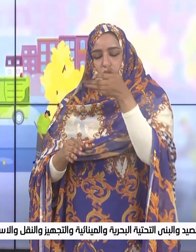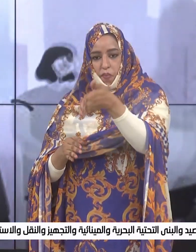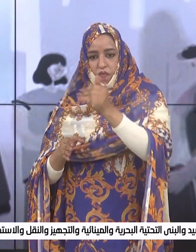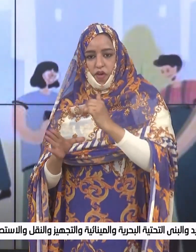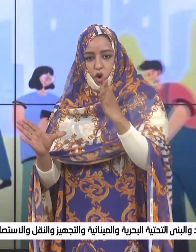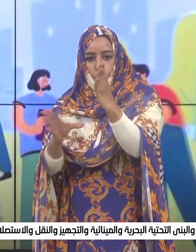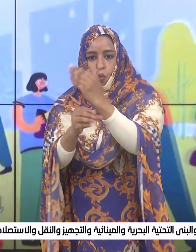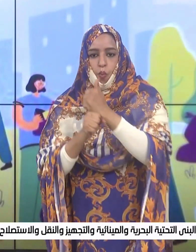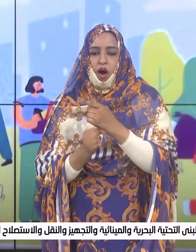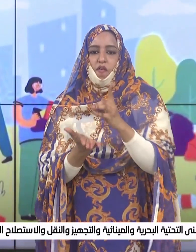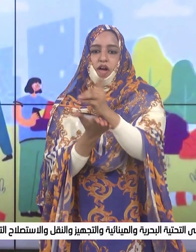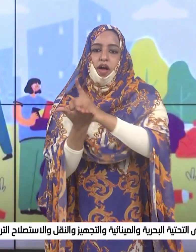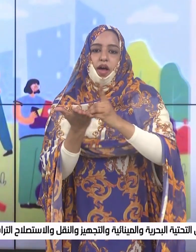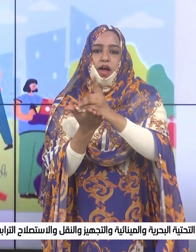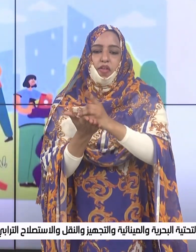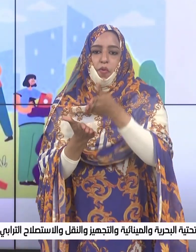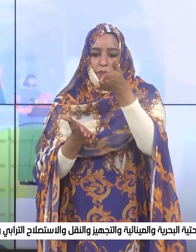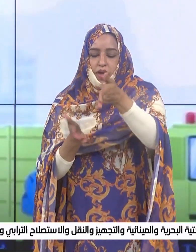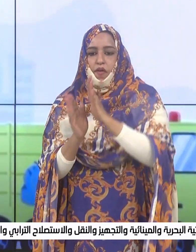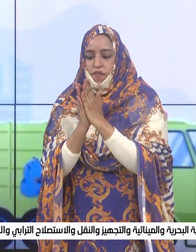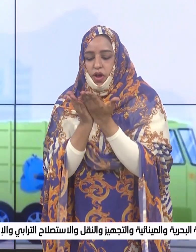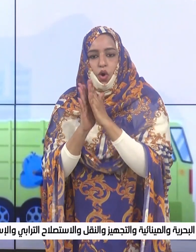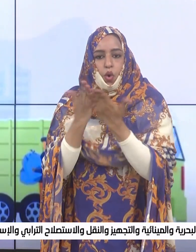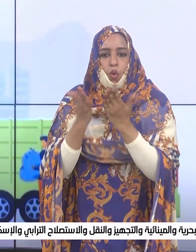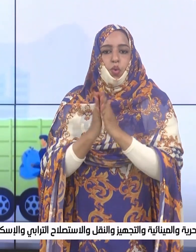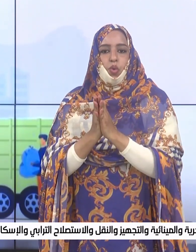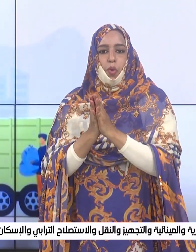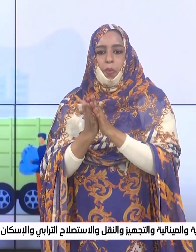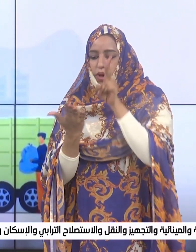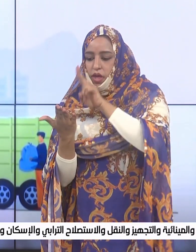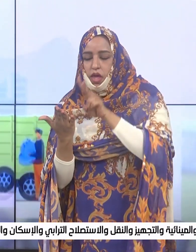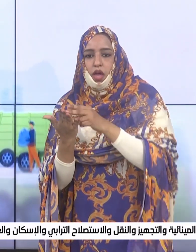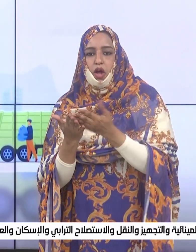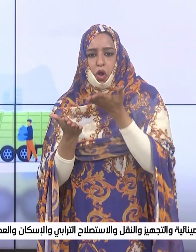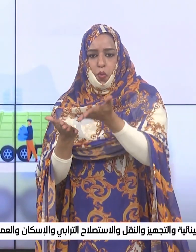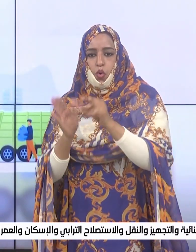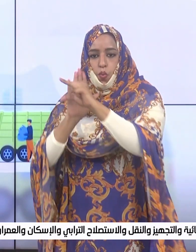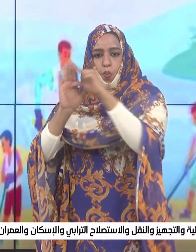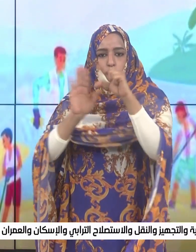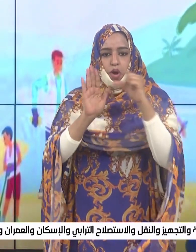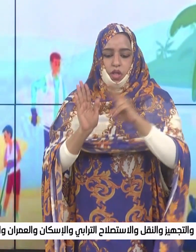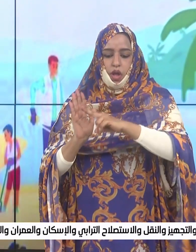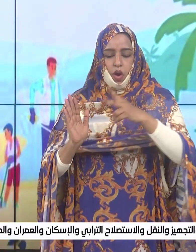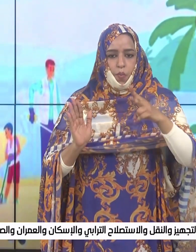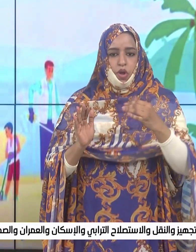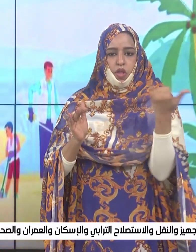والتي بدورها قد تساهم في التوعية حول المحافظة على البيئة عن طريق تضمين المناهج